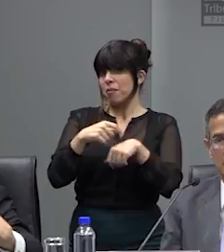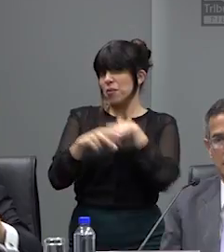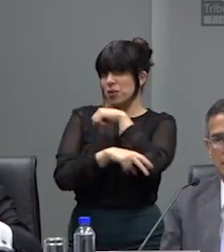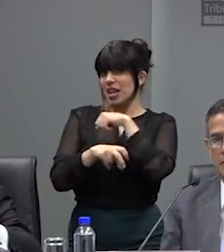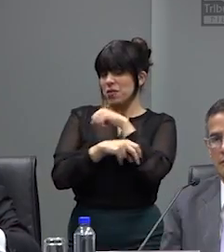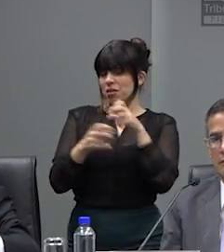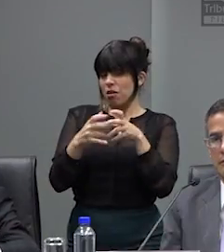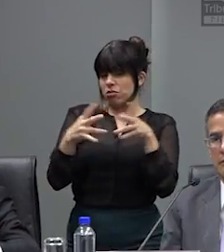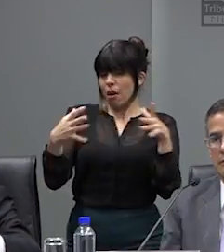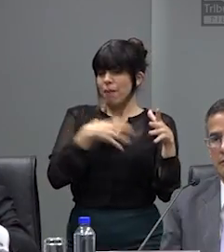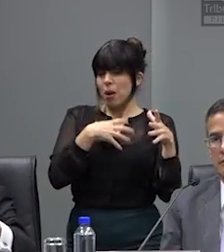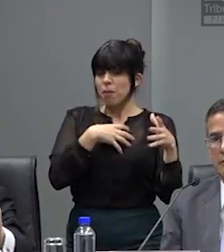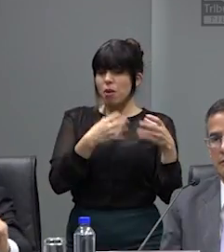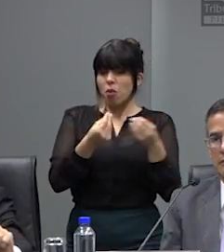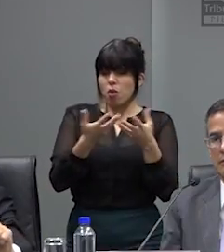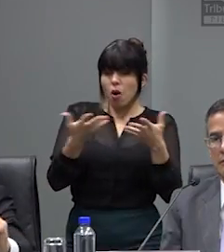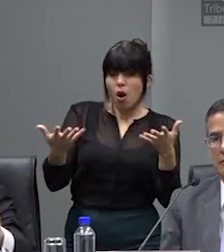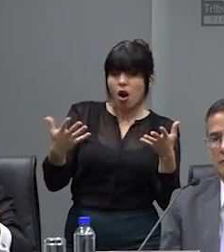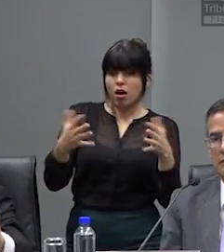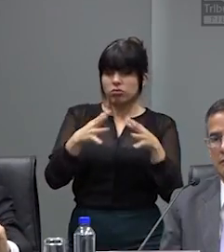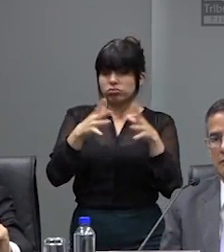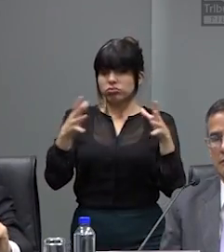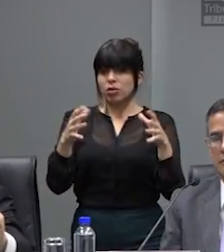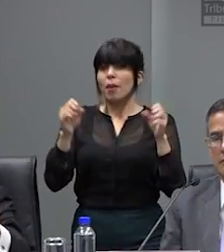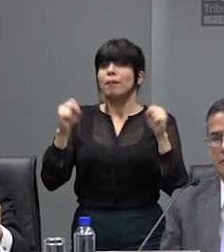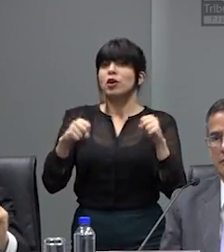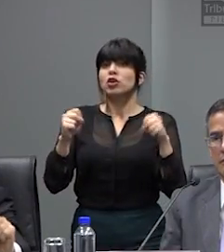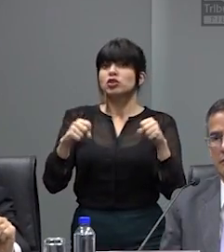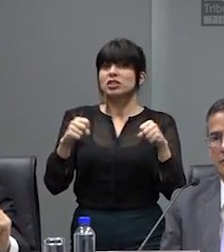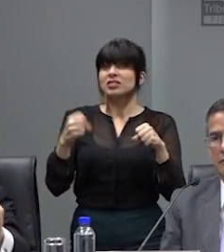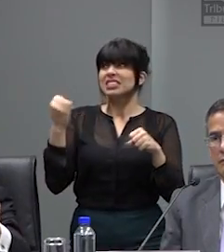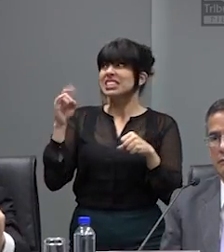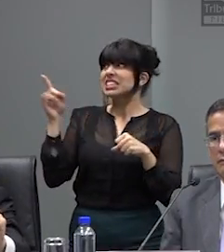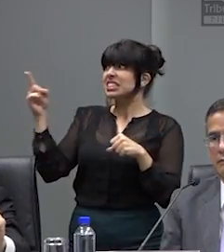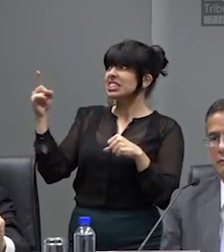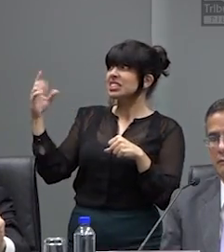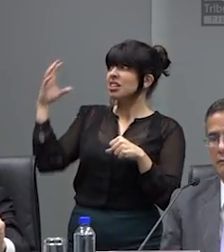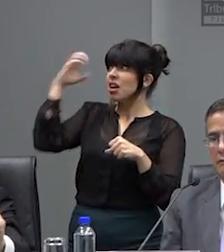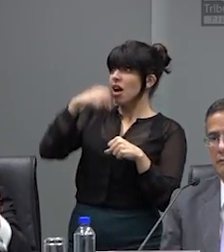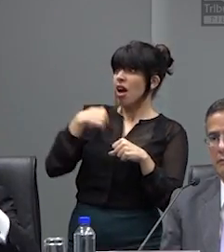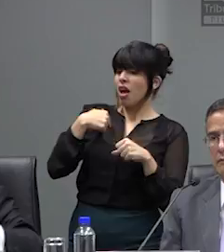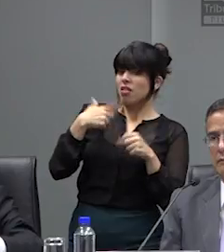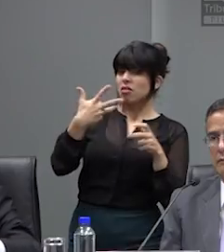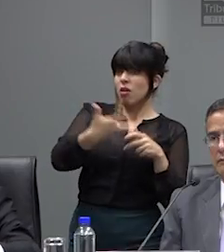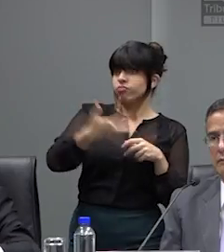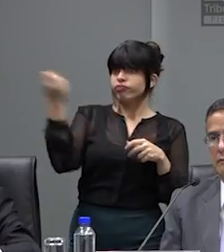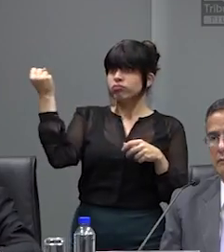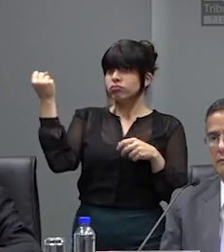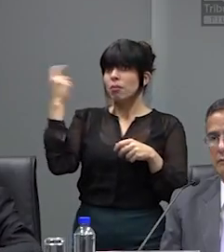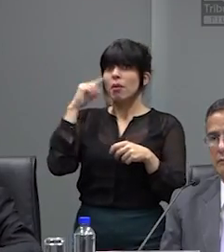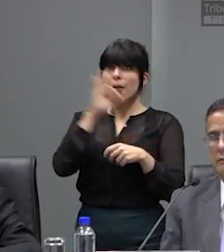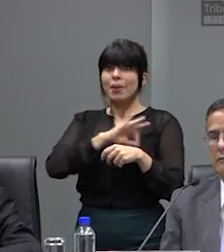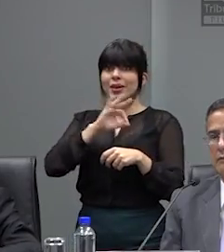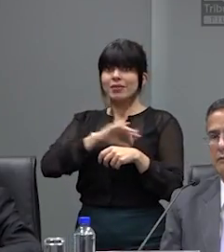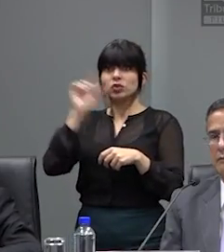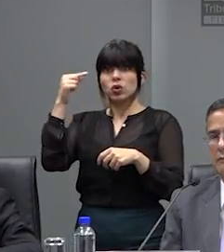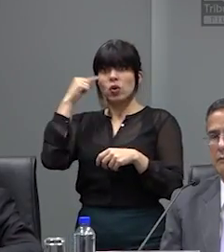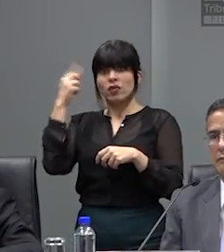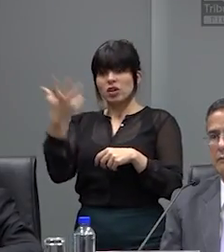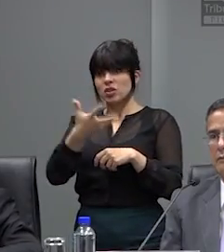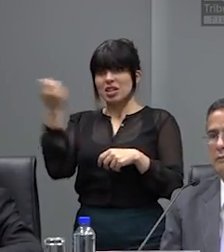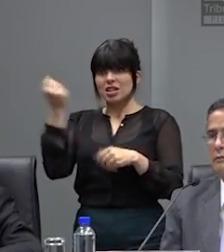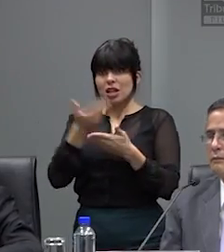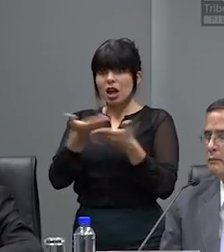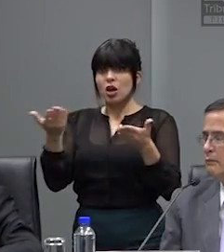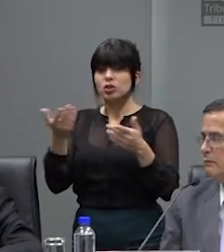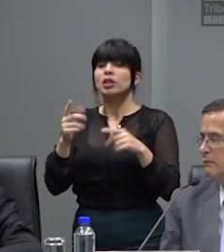delinquiendo y van a ser muy probablemente extinguido ese capital en favor del Estado, muy